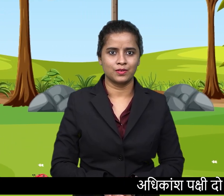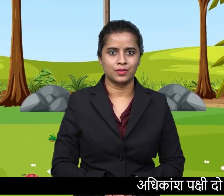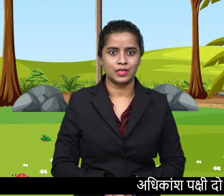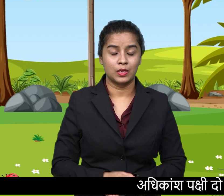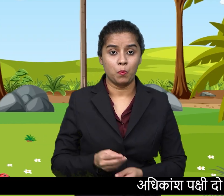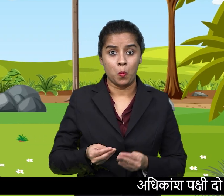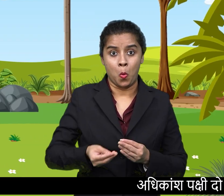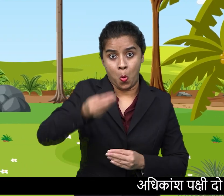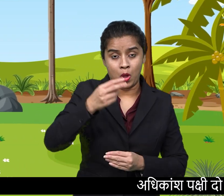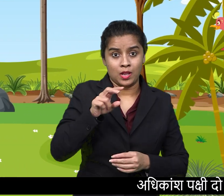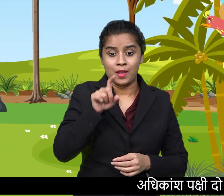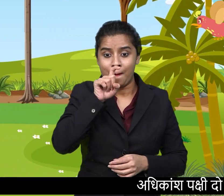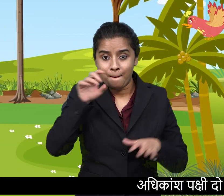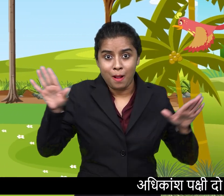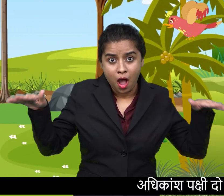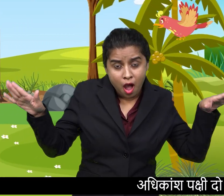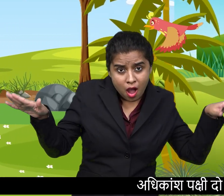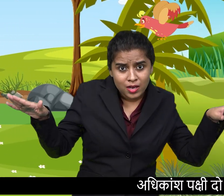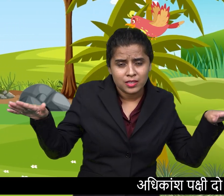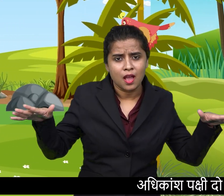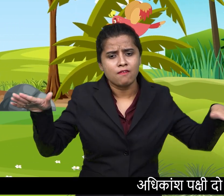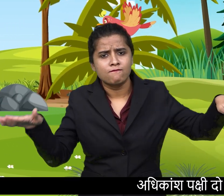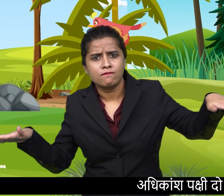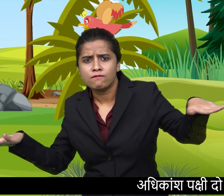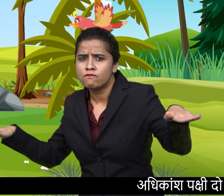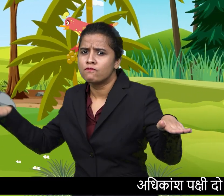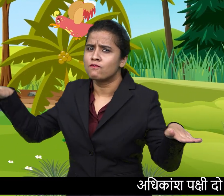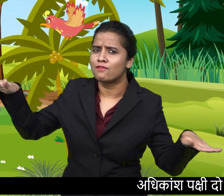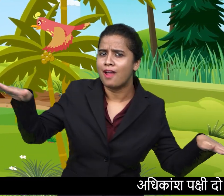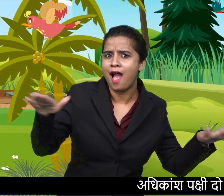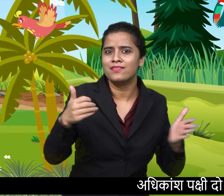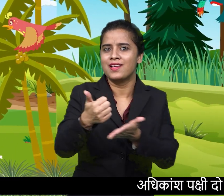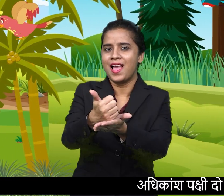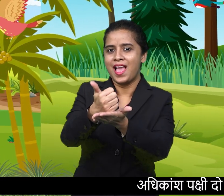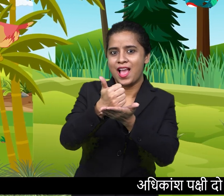अधिकांश पक्षी 2 पंखों की मदद से उड़ सकते हैं।